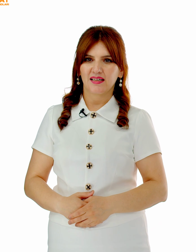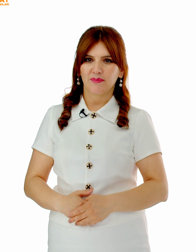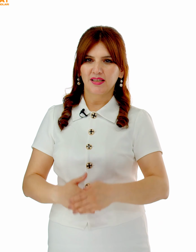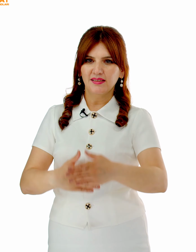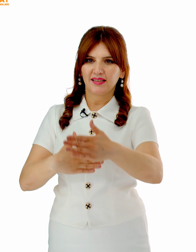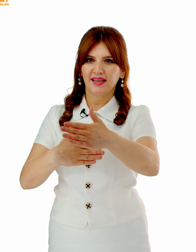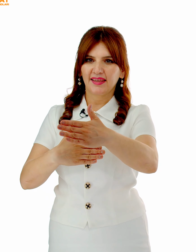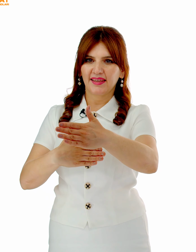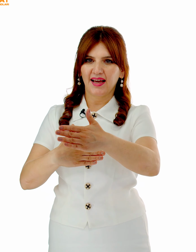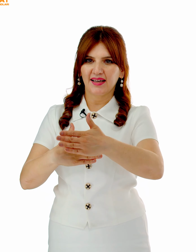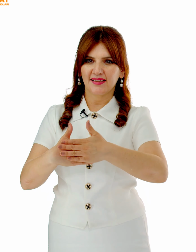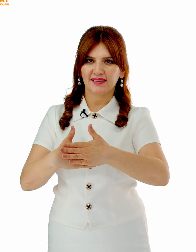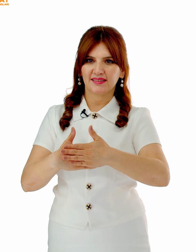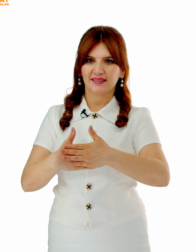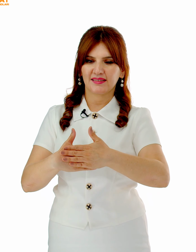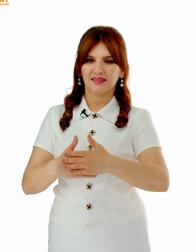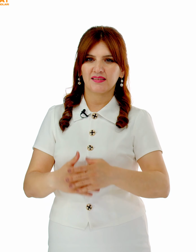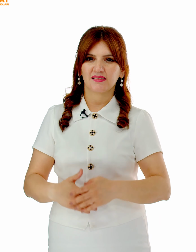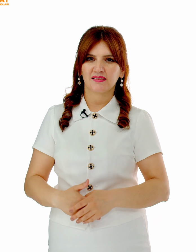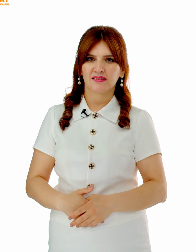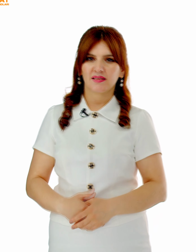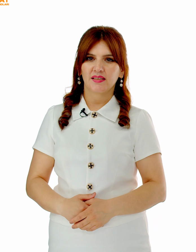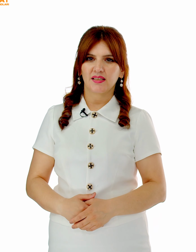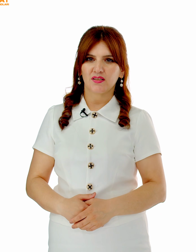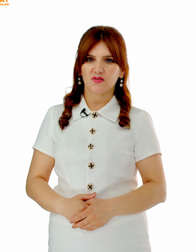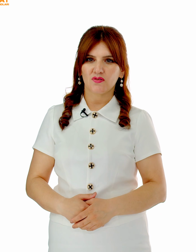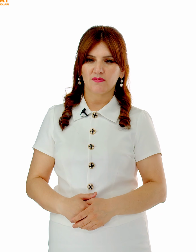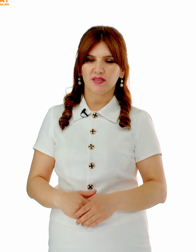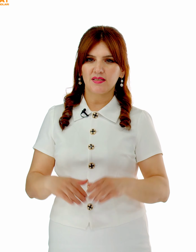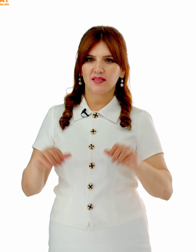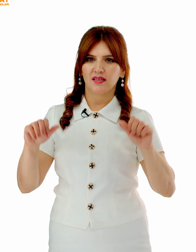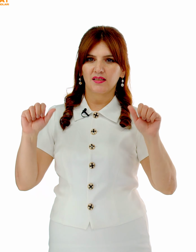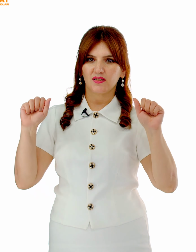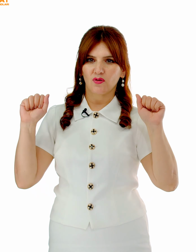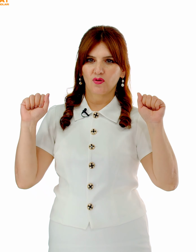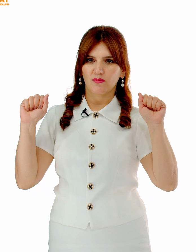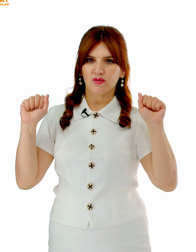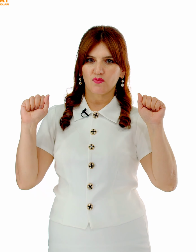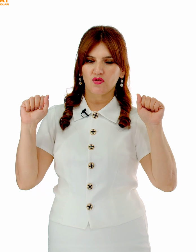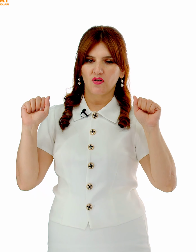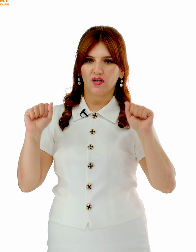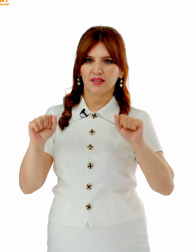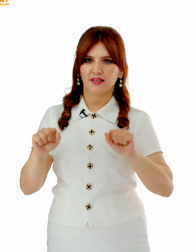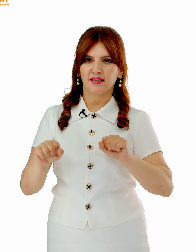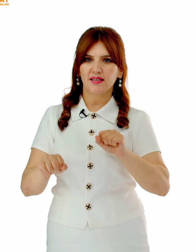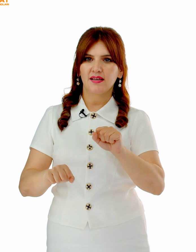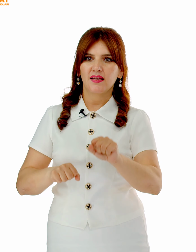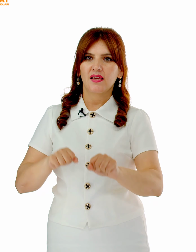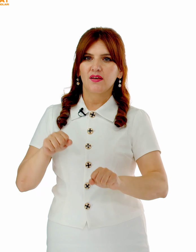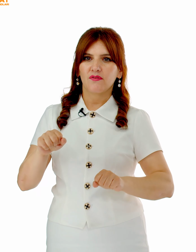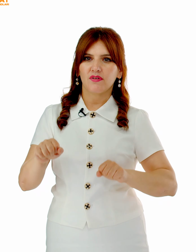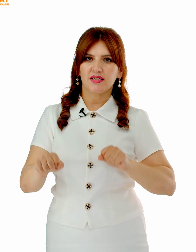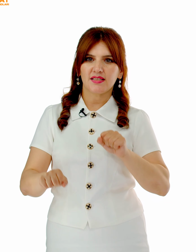Qaytaraman. Yaqin. Keyingi so'zimiz ikkita qo'limiz musht holatida